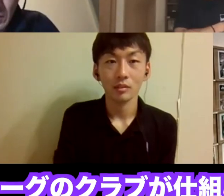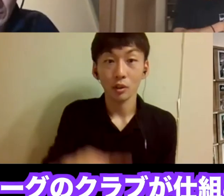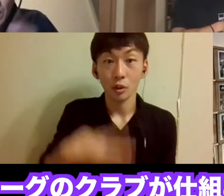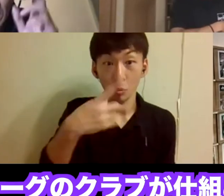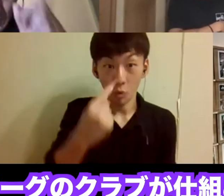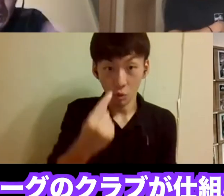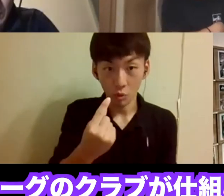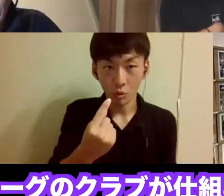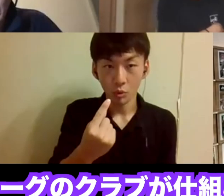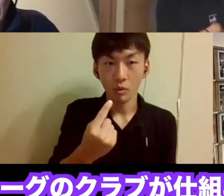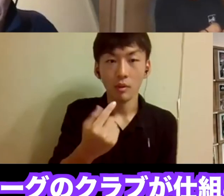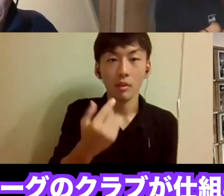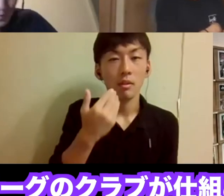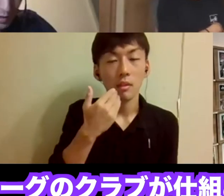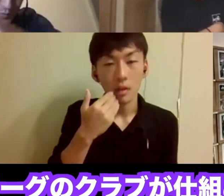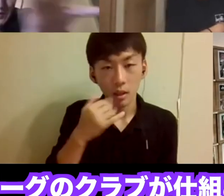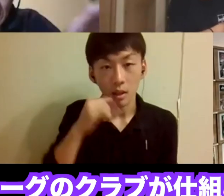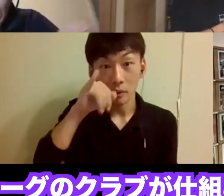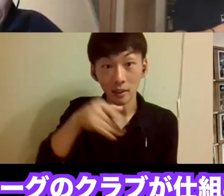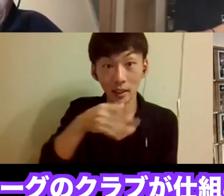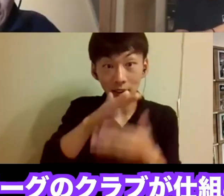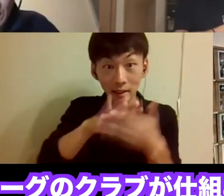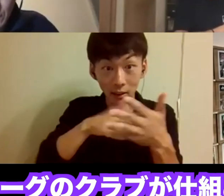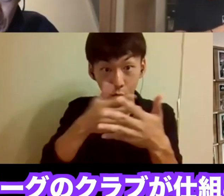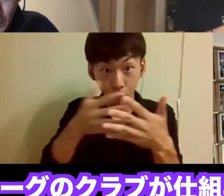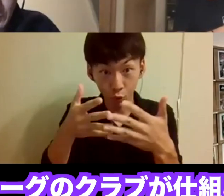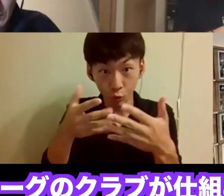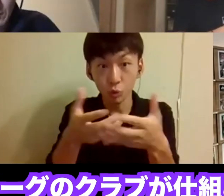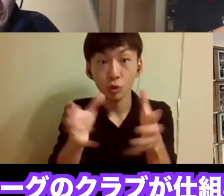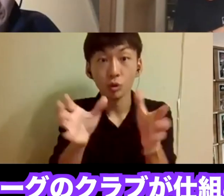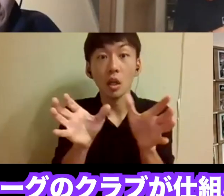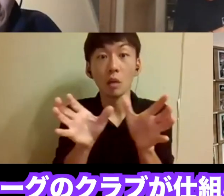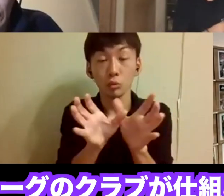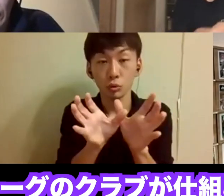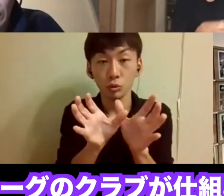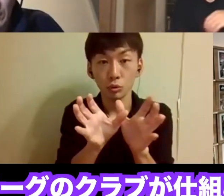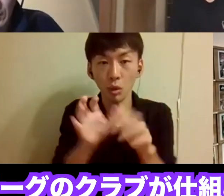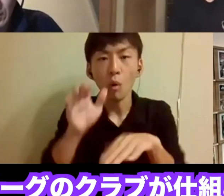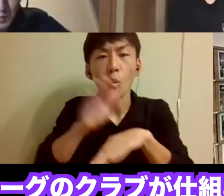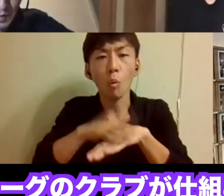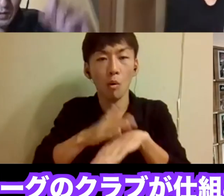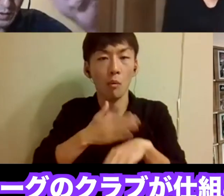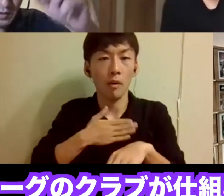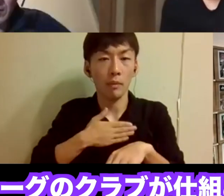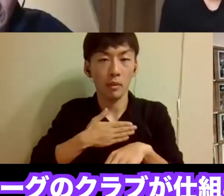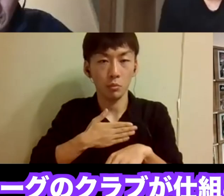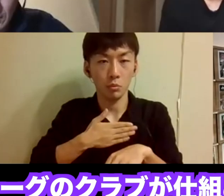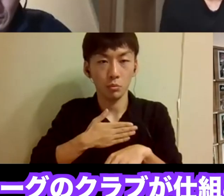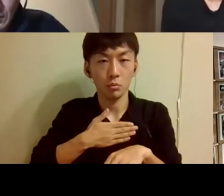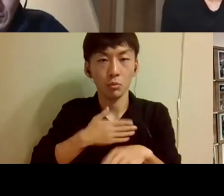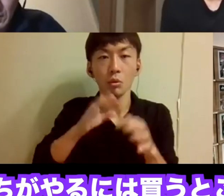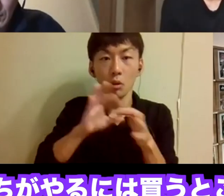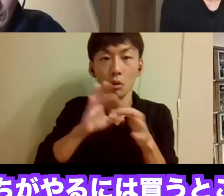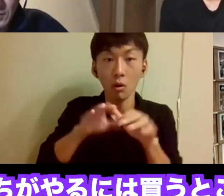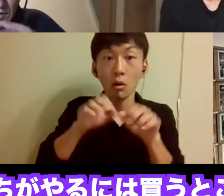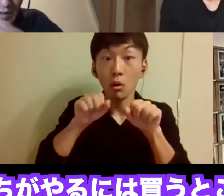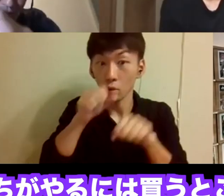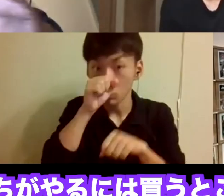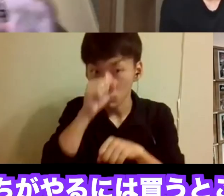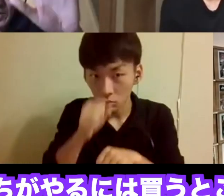jリーグのクラブはさあ仕組みは持ってるんだから誰かやったら一番になれるよね俺達がやるにはもう買う